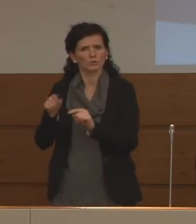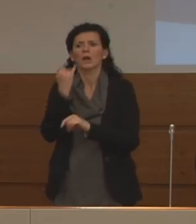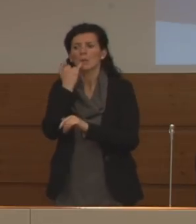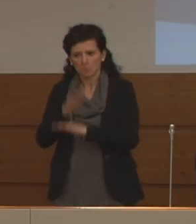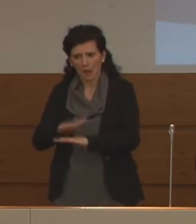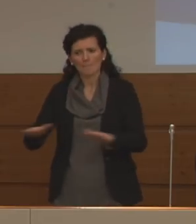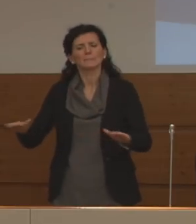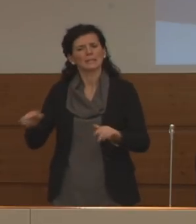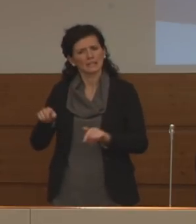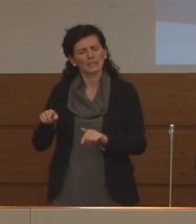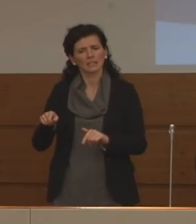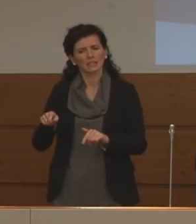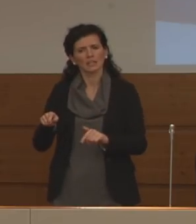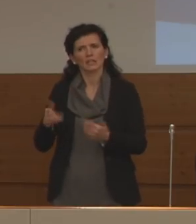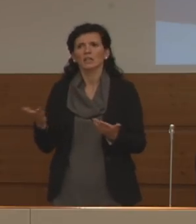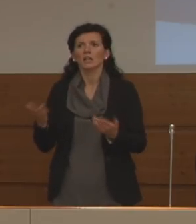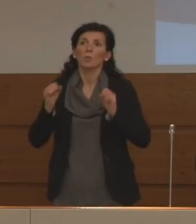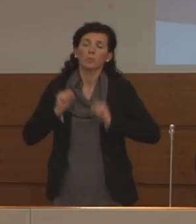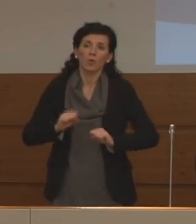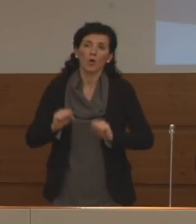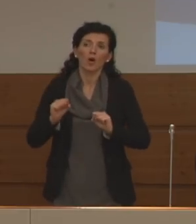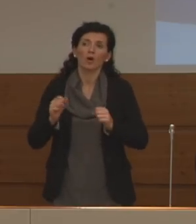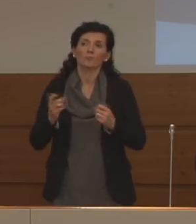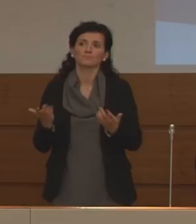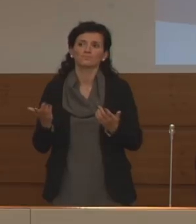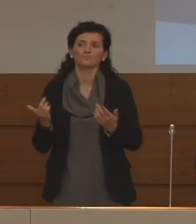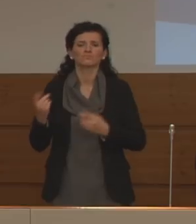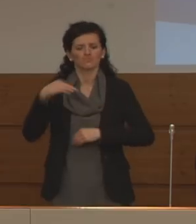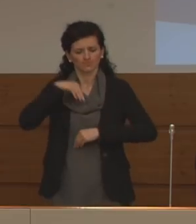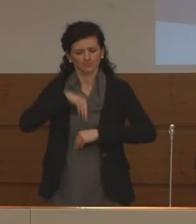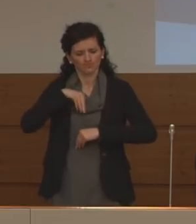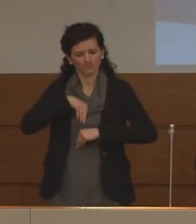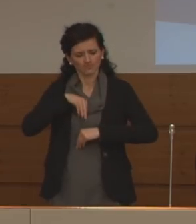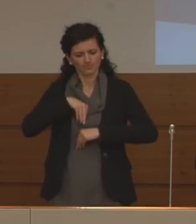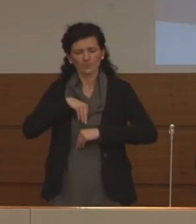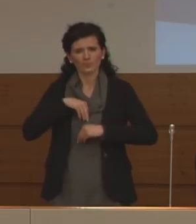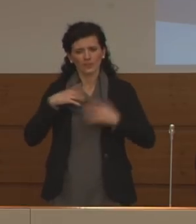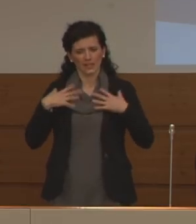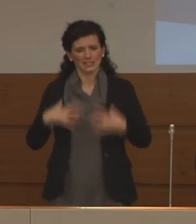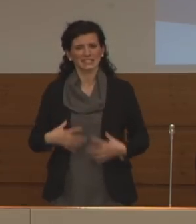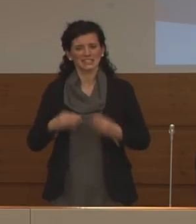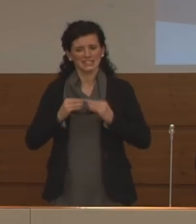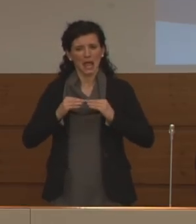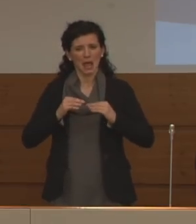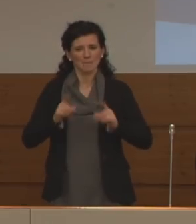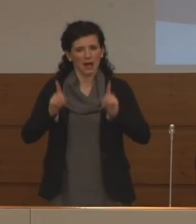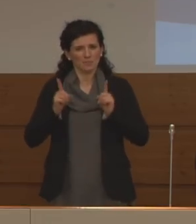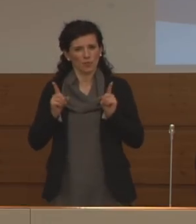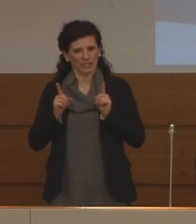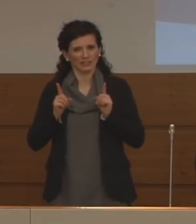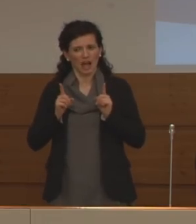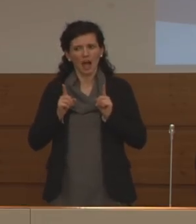probabilmente per la capacità del loro sistema immunitario di formare